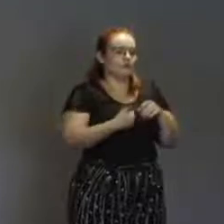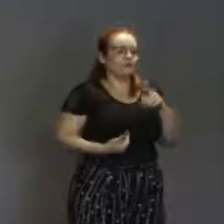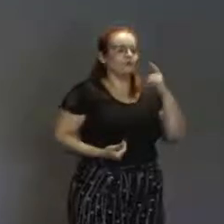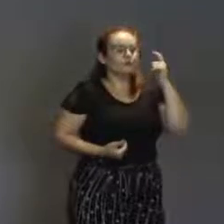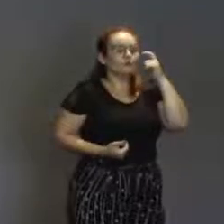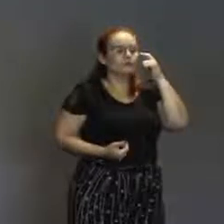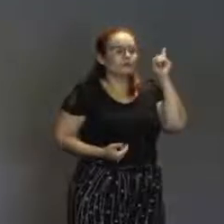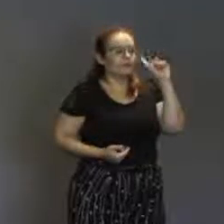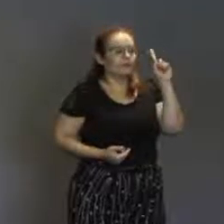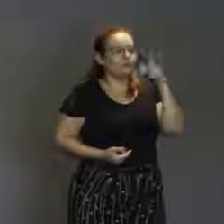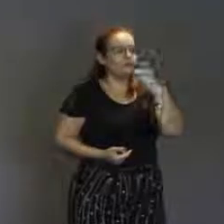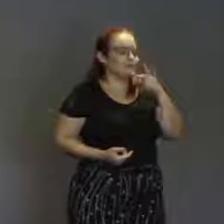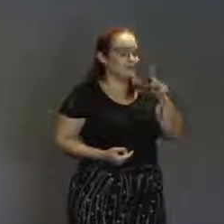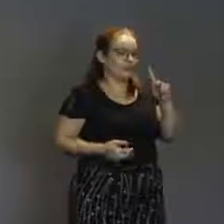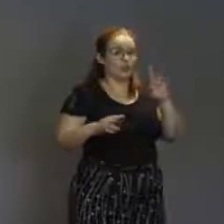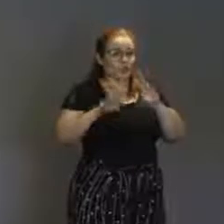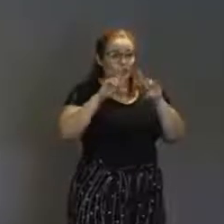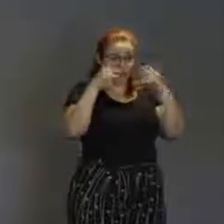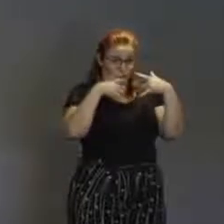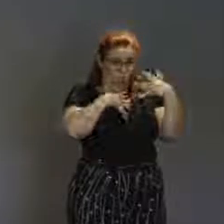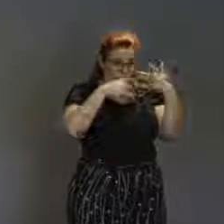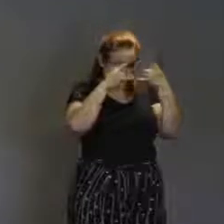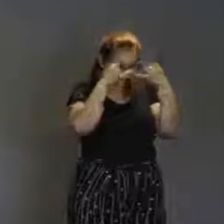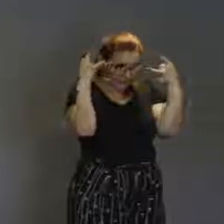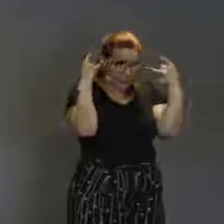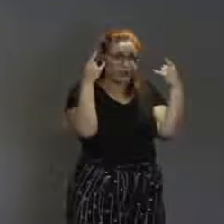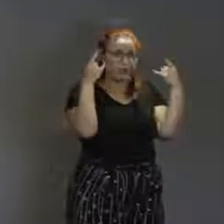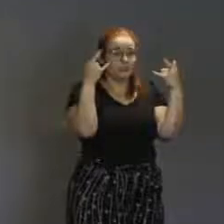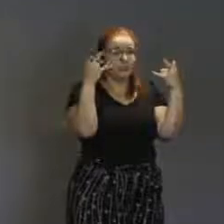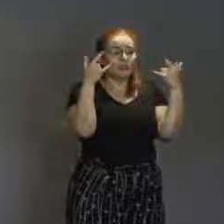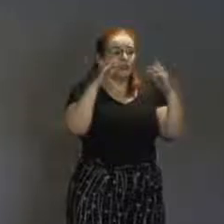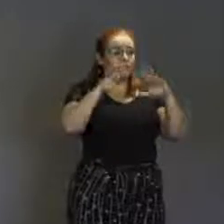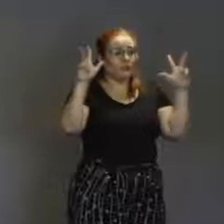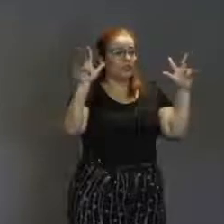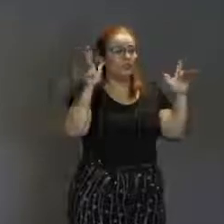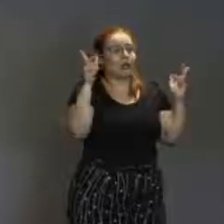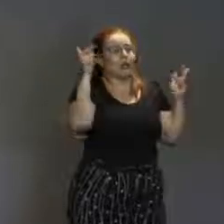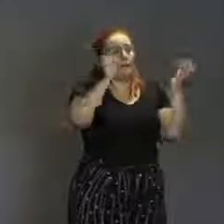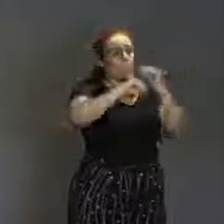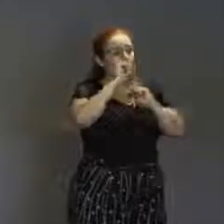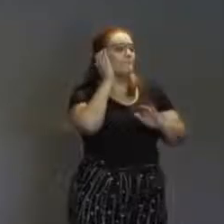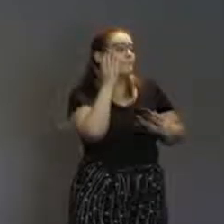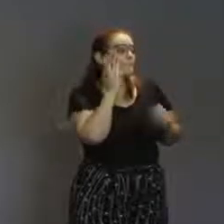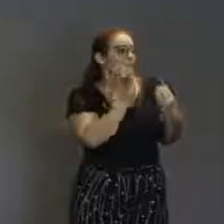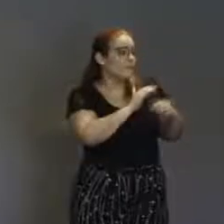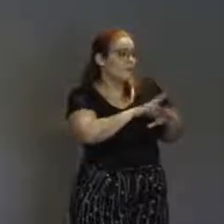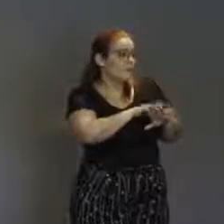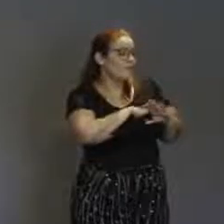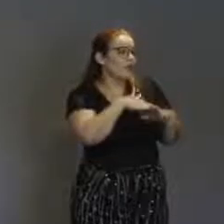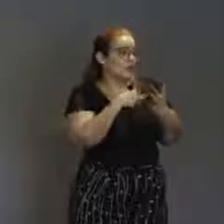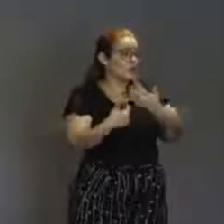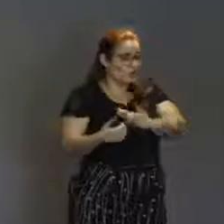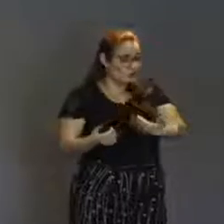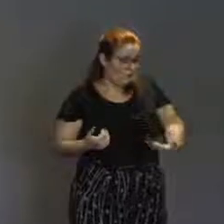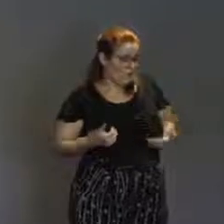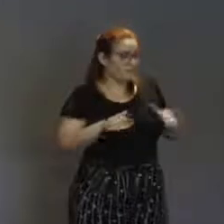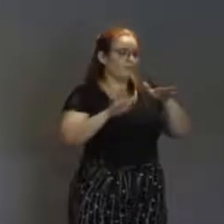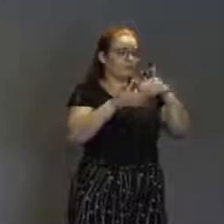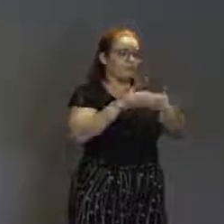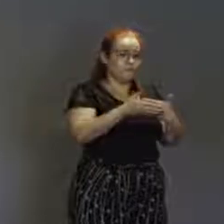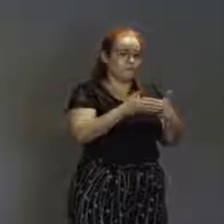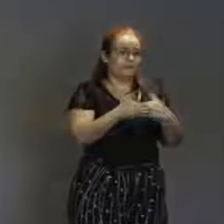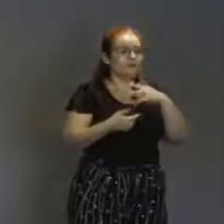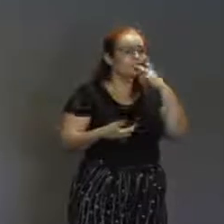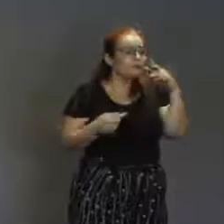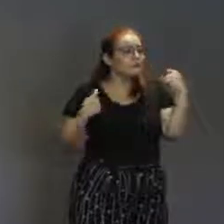vai falar do novo diferente tipo de capitalismo, que a empresa sabe o que faz e o governo acaba se fechando. Acho que a gente tem que fazer essa questão.